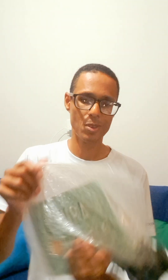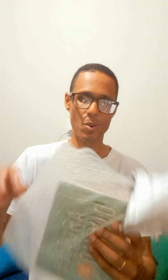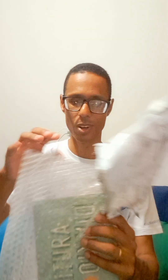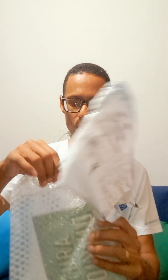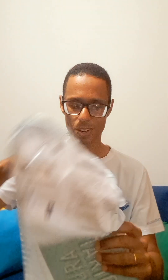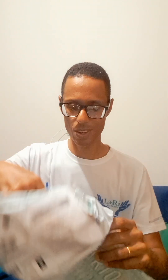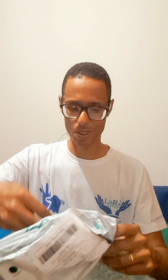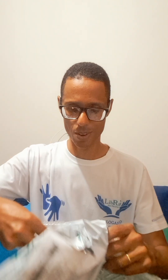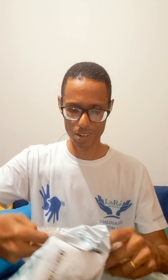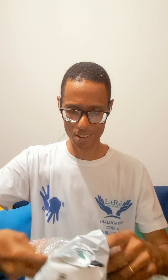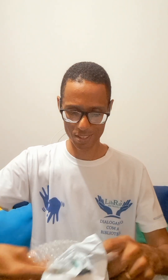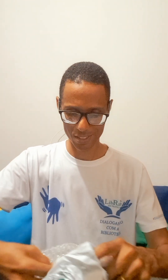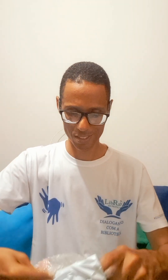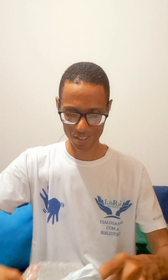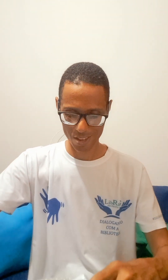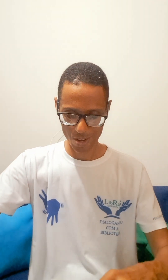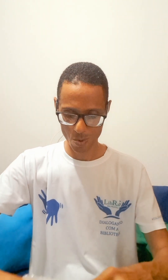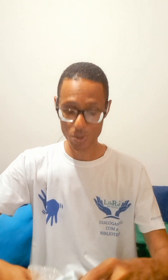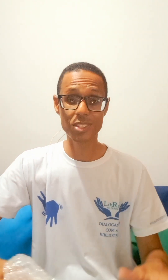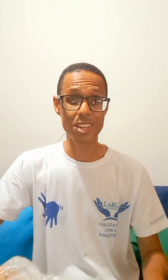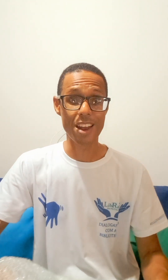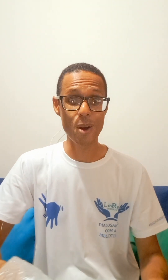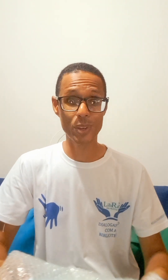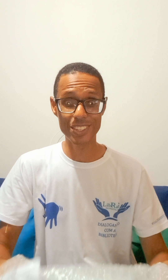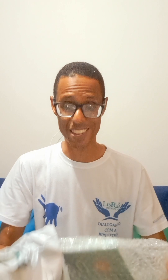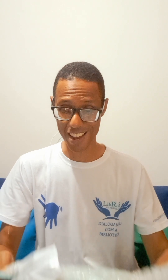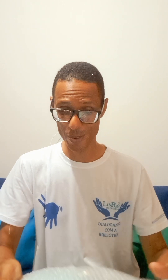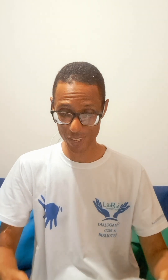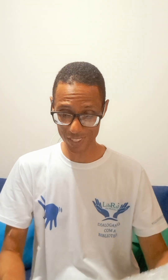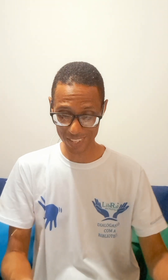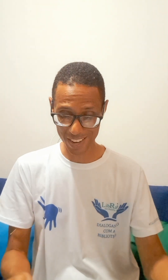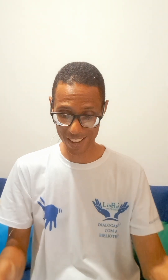olha, olha, olha, olha, o que será, o que será, o que será?